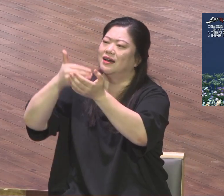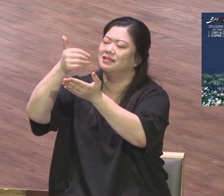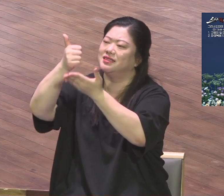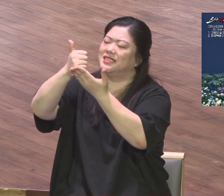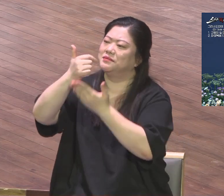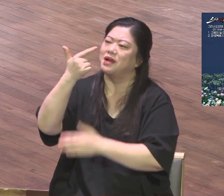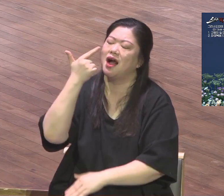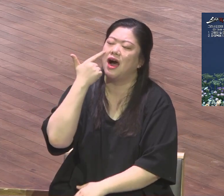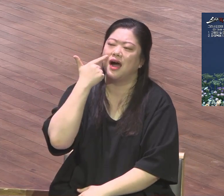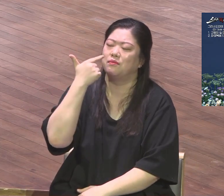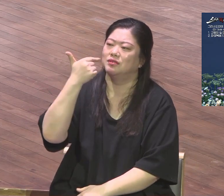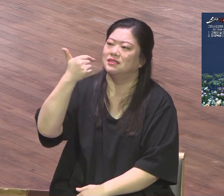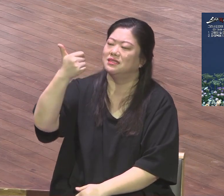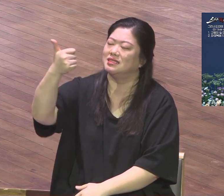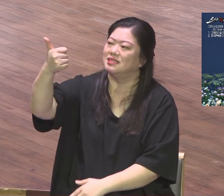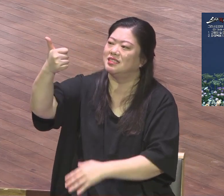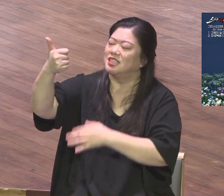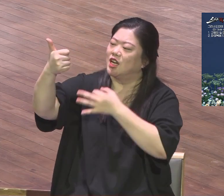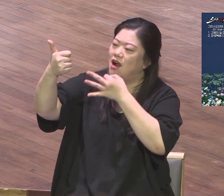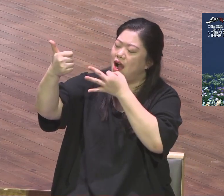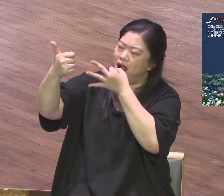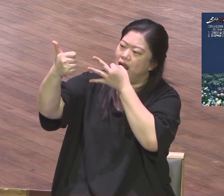아버지라